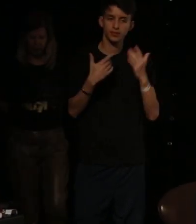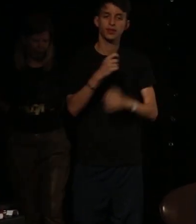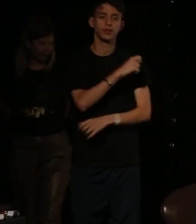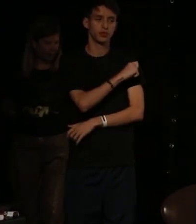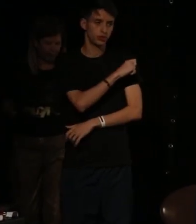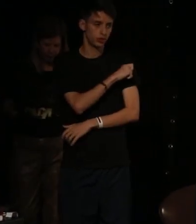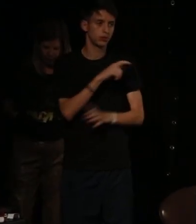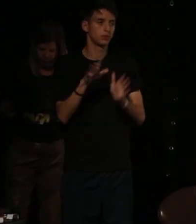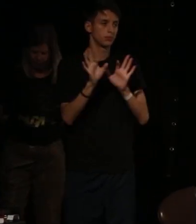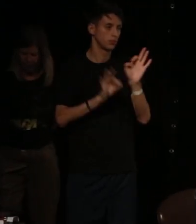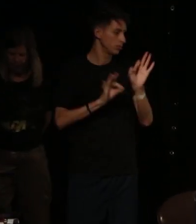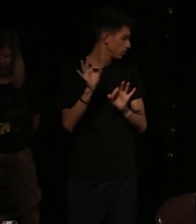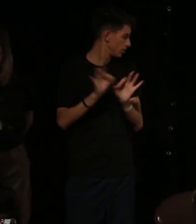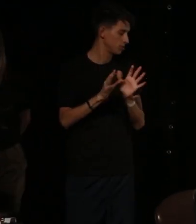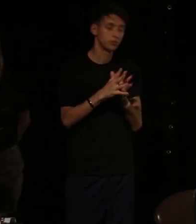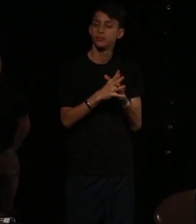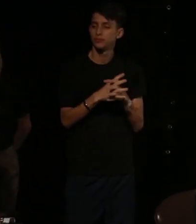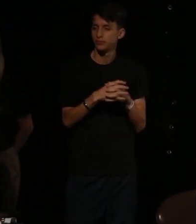do projeto.